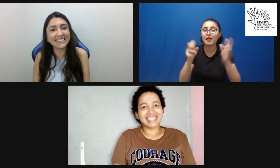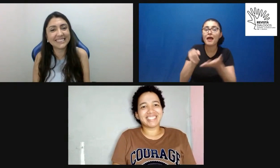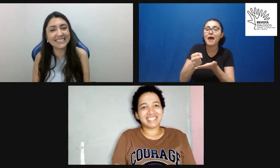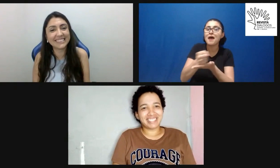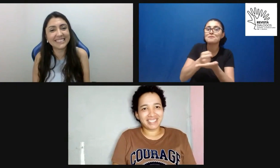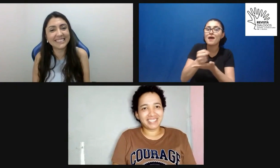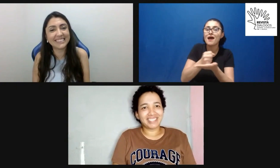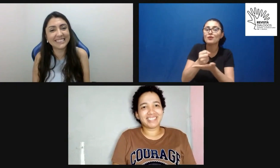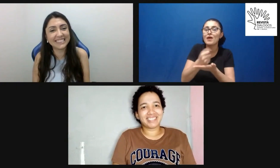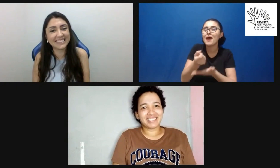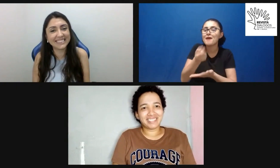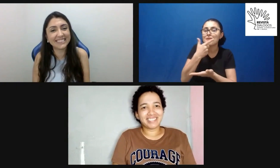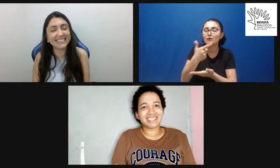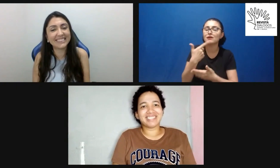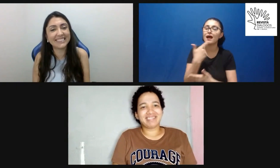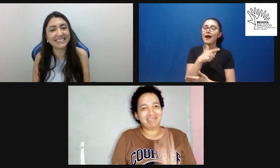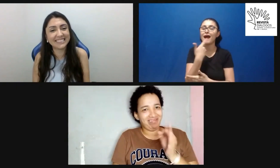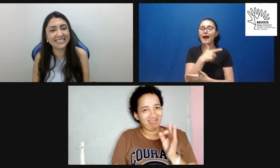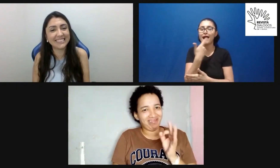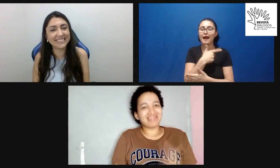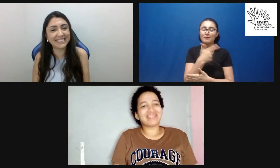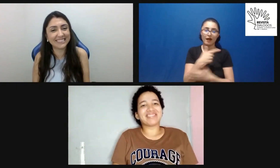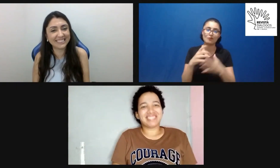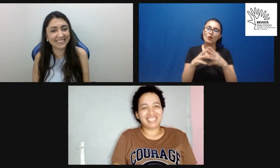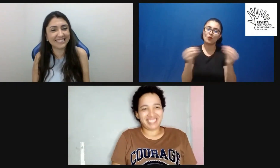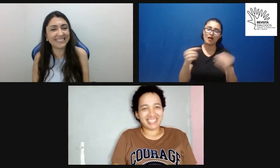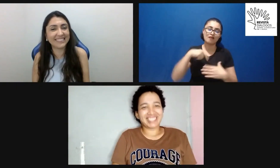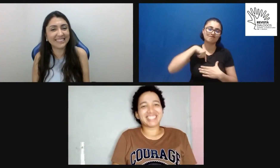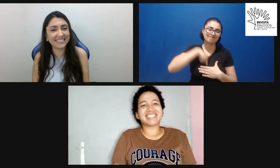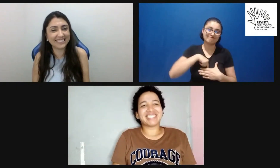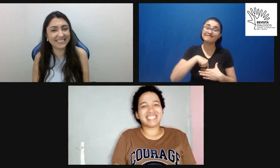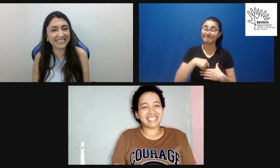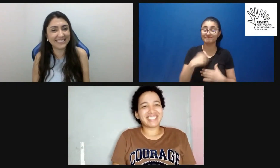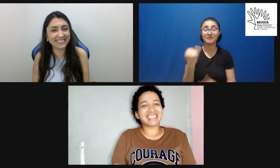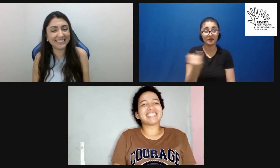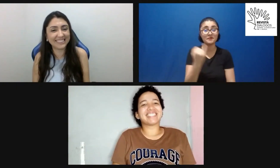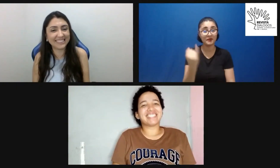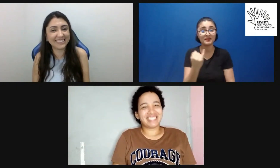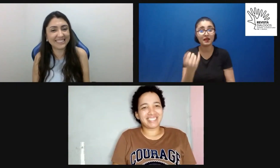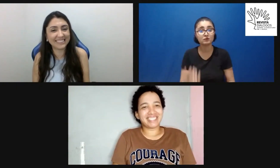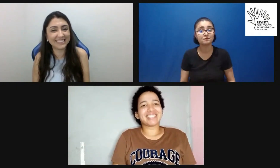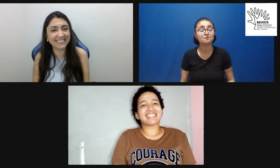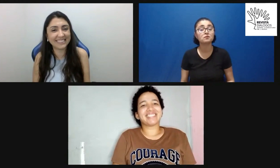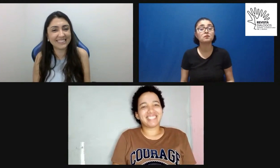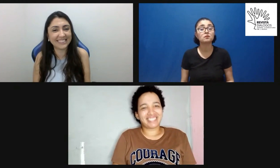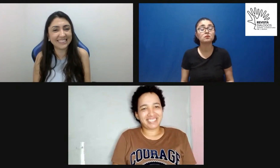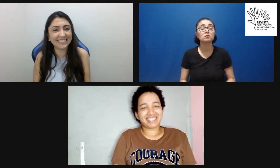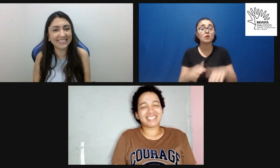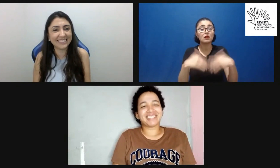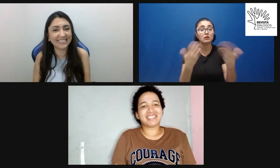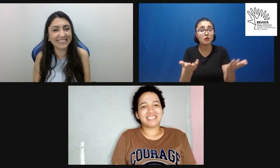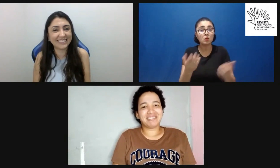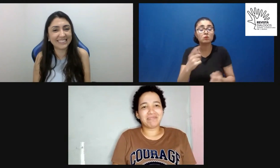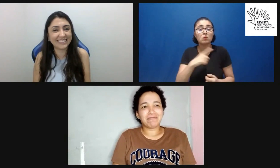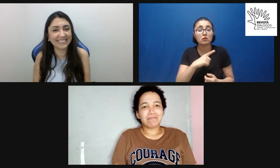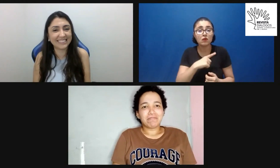Precisa mesmo, porque o humor é o remédio para a cura de muitas doenças depressivas.